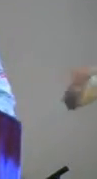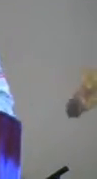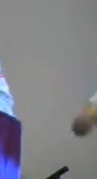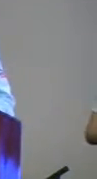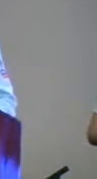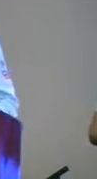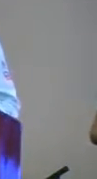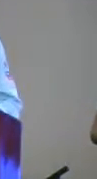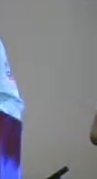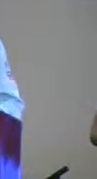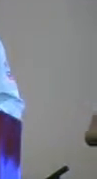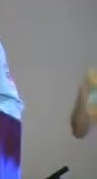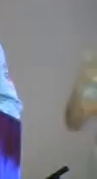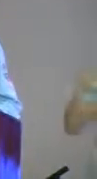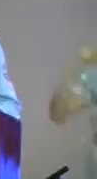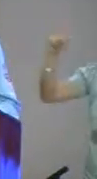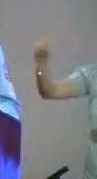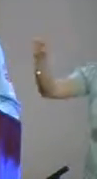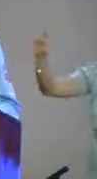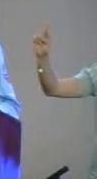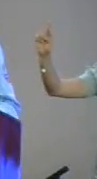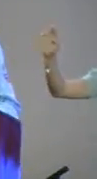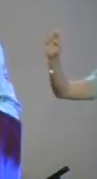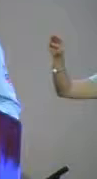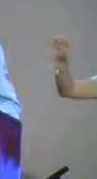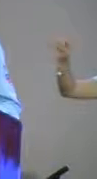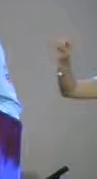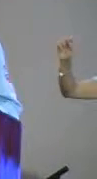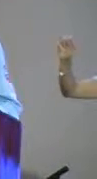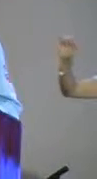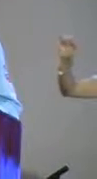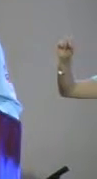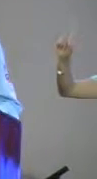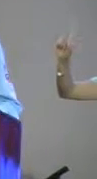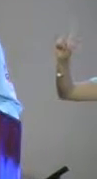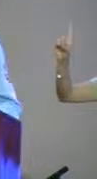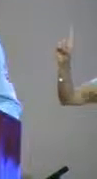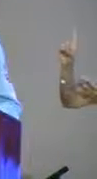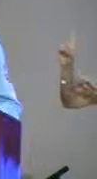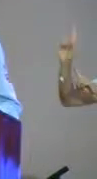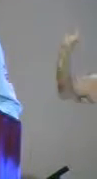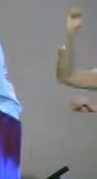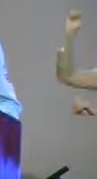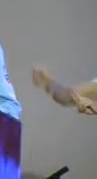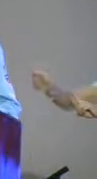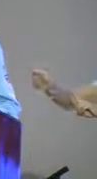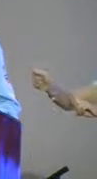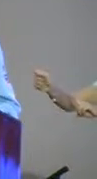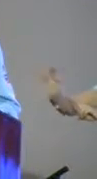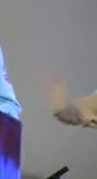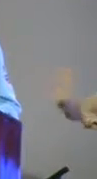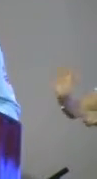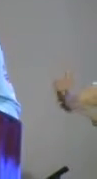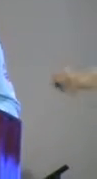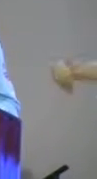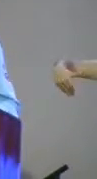Se define prematuridad como el nacimiento que